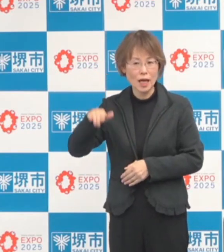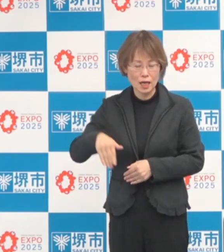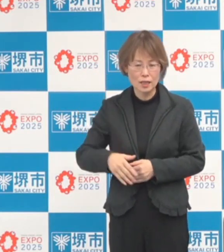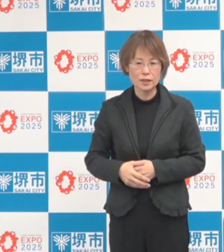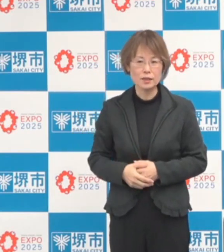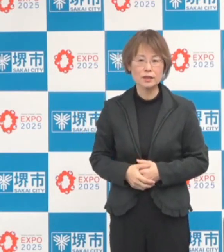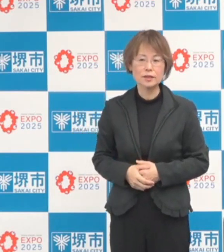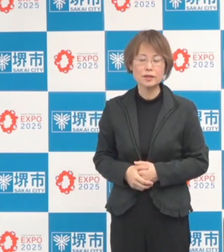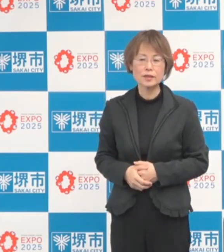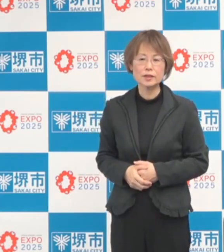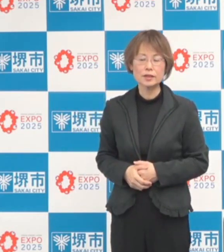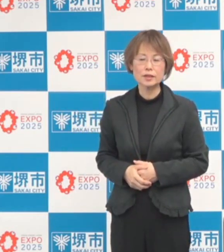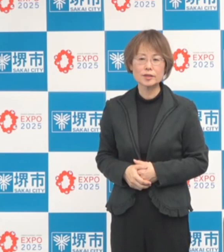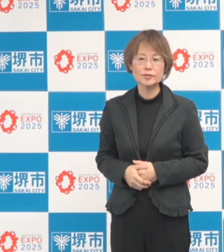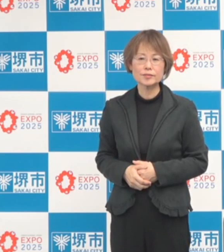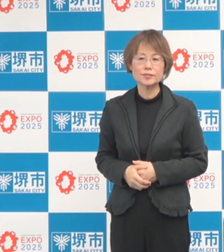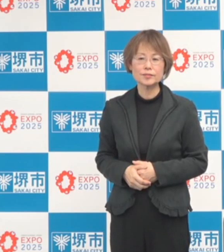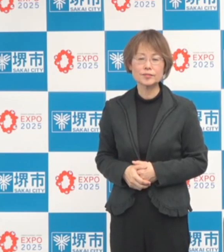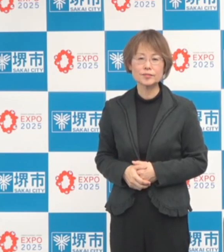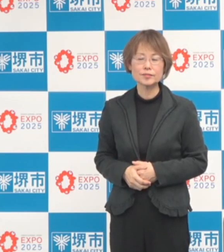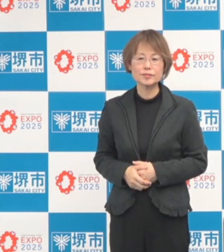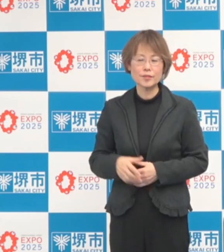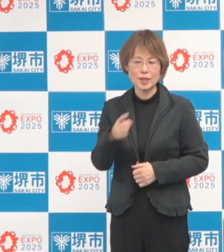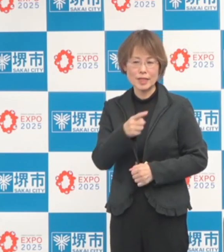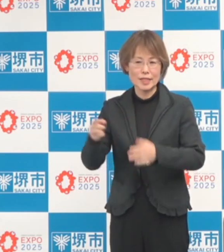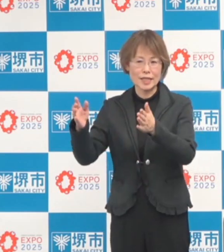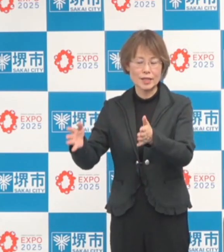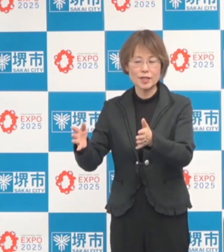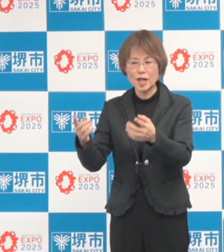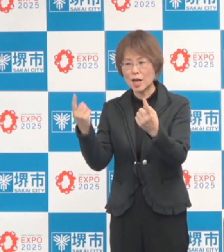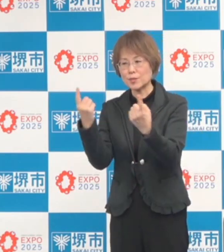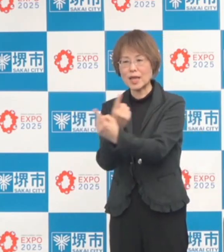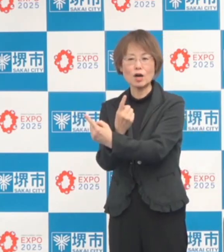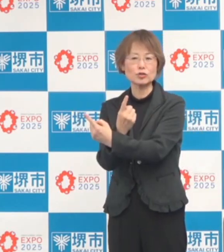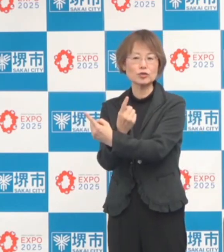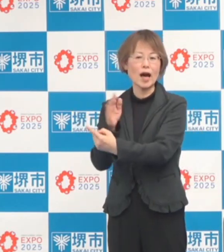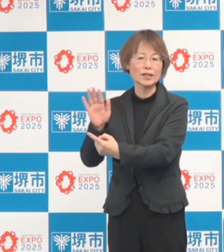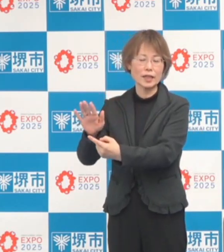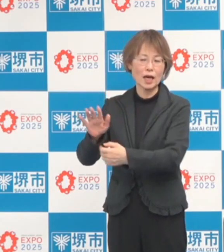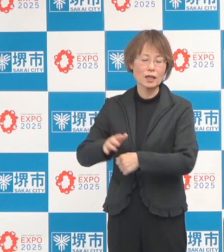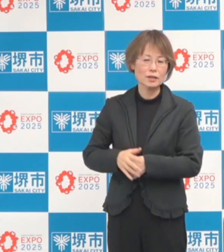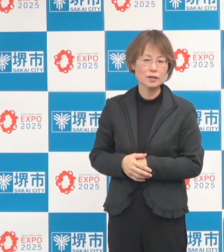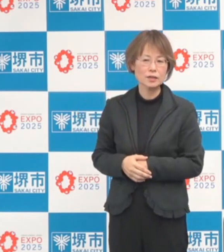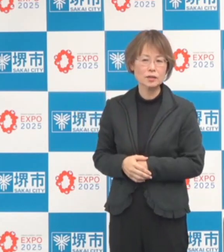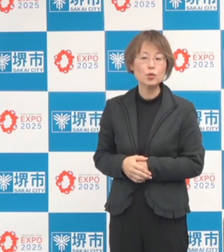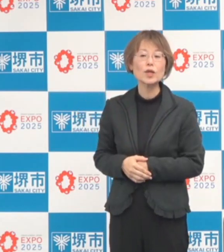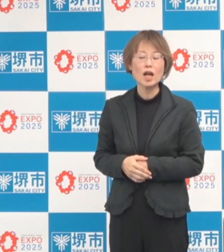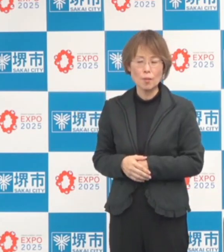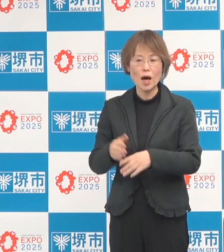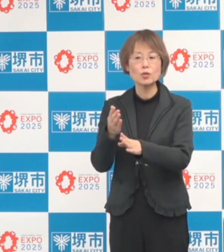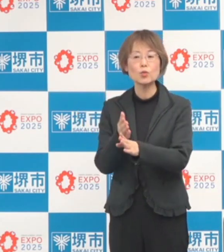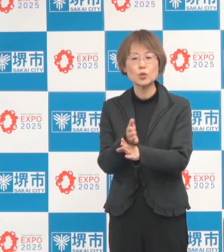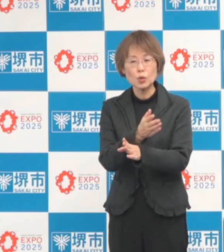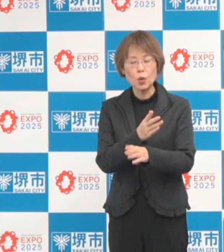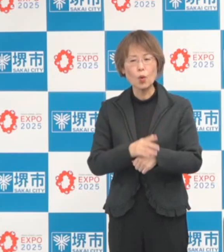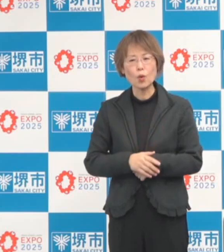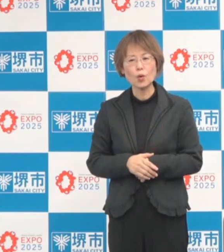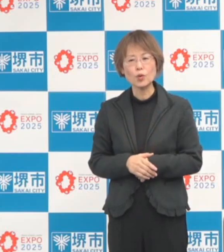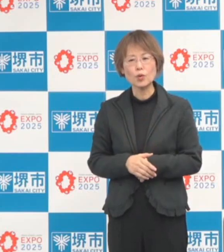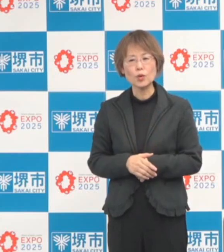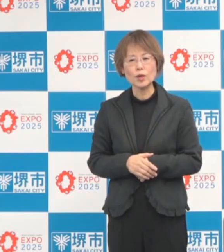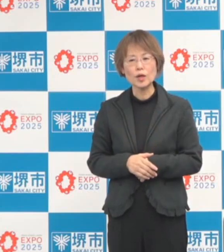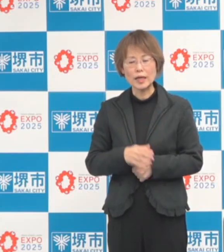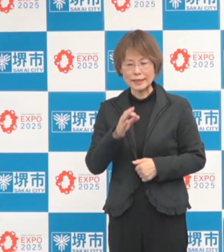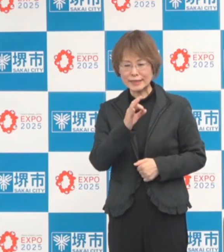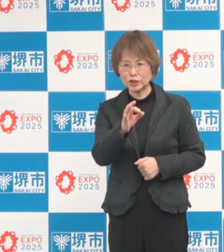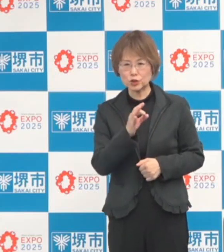い、1期目の間に見直すものは見直したんだということだと思うんですが、となればなおのことをどれだけ支出